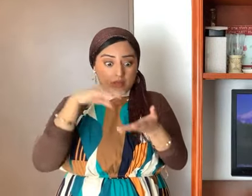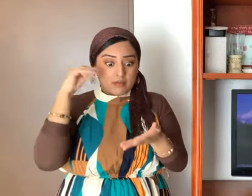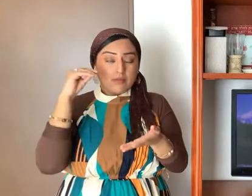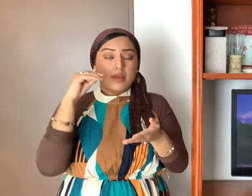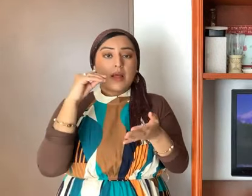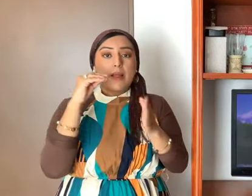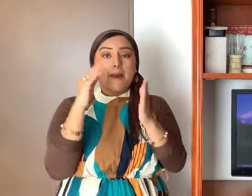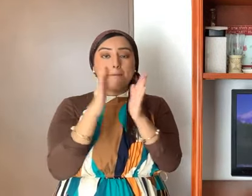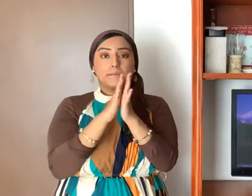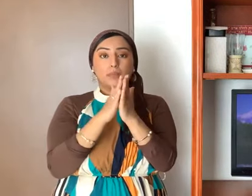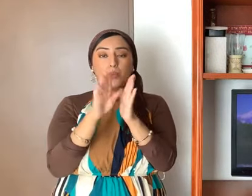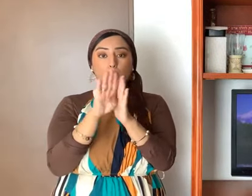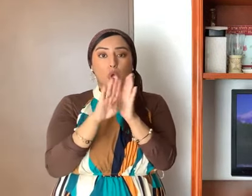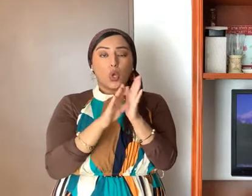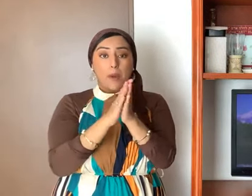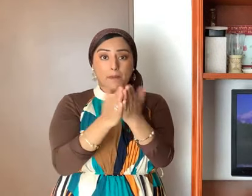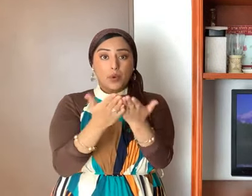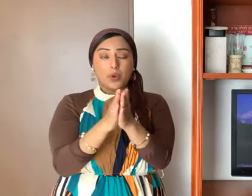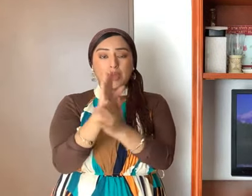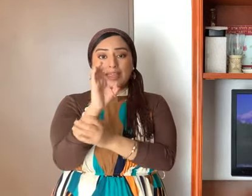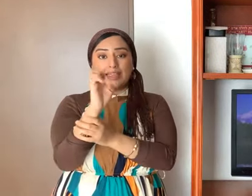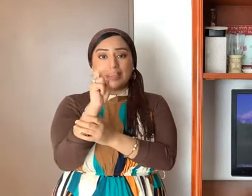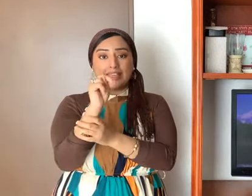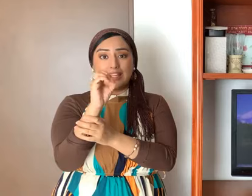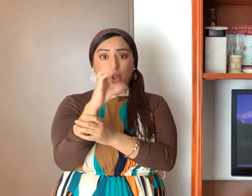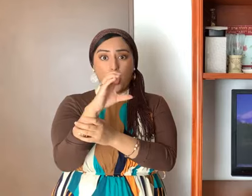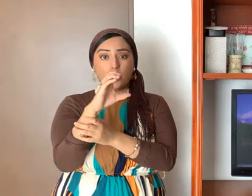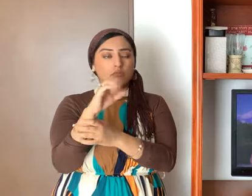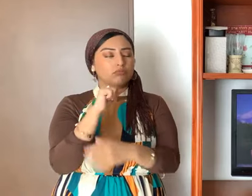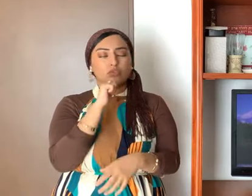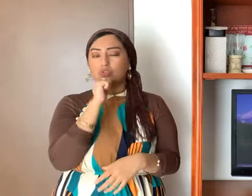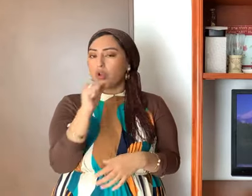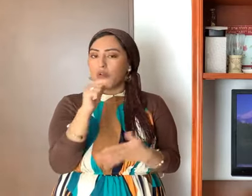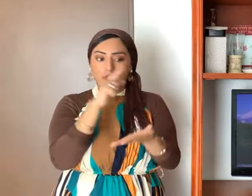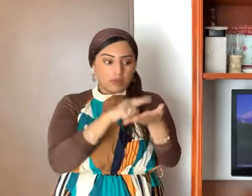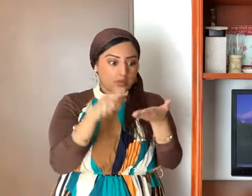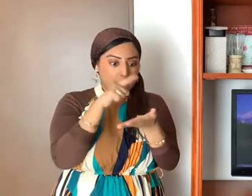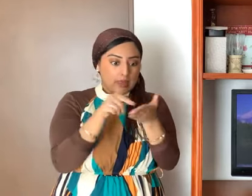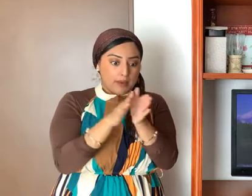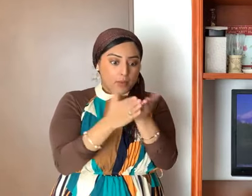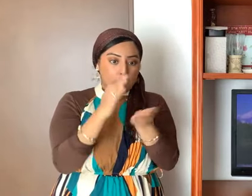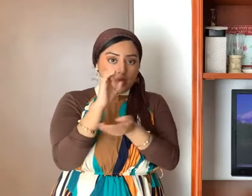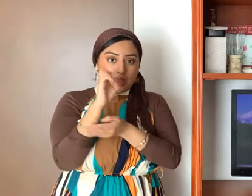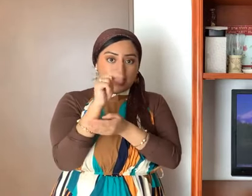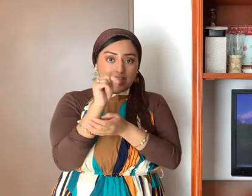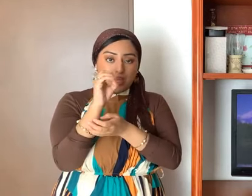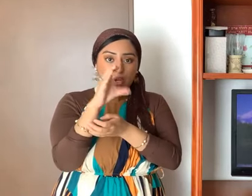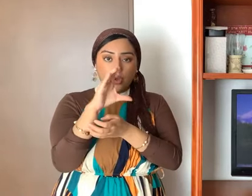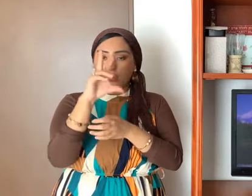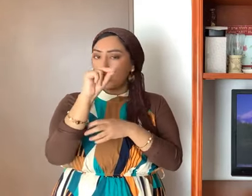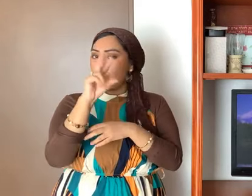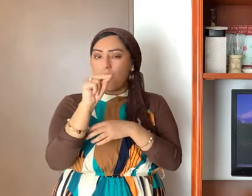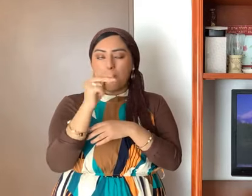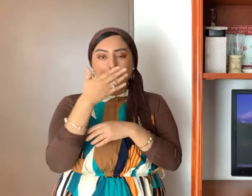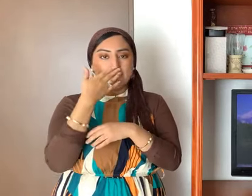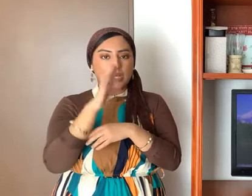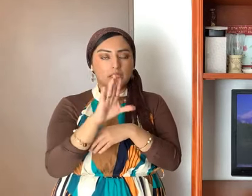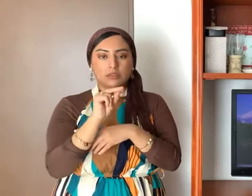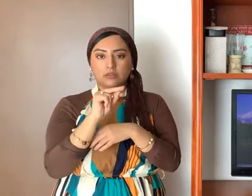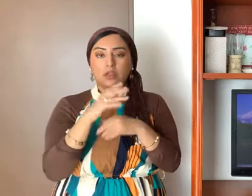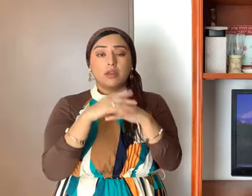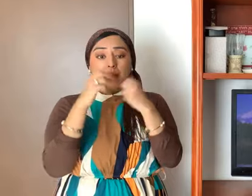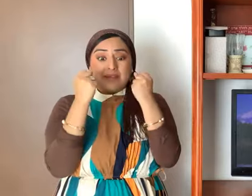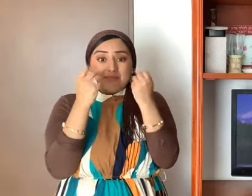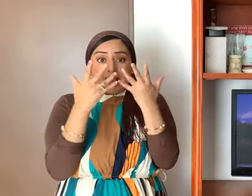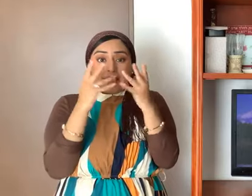Enoc, del cual hablamos en la parasha pasada. No estudien el libro de Enoc, no estudien el libro de Enoc, porque